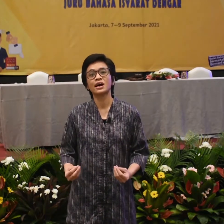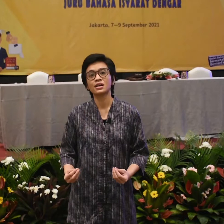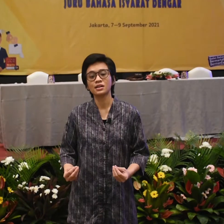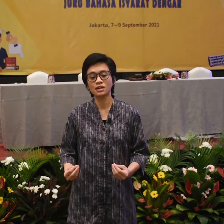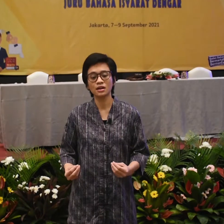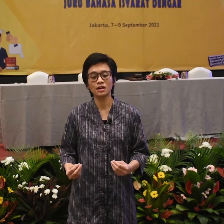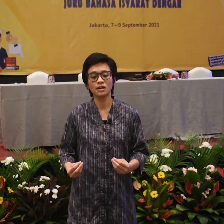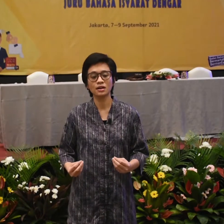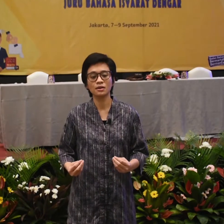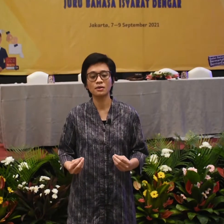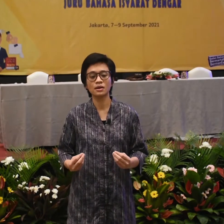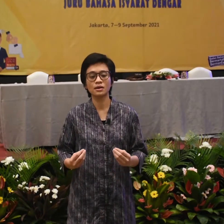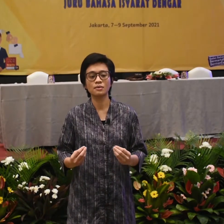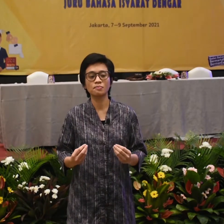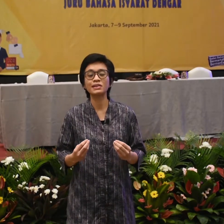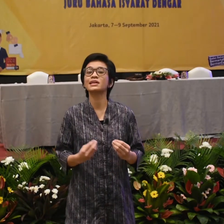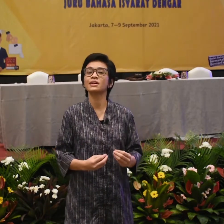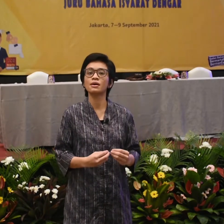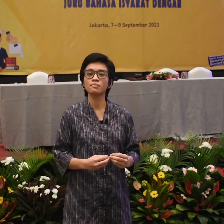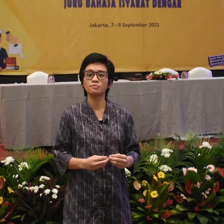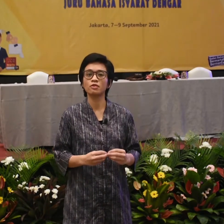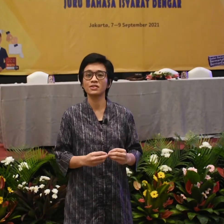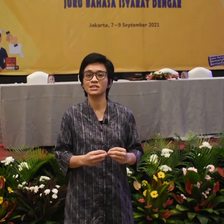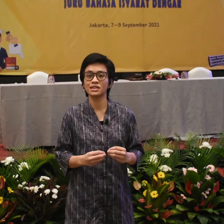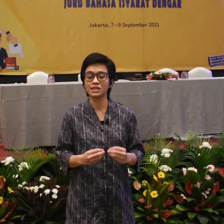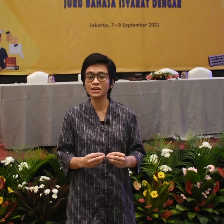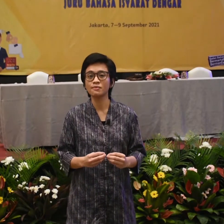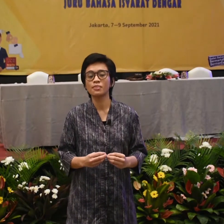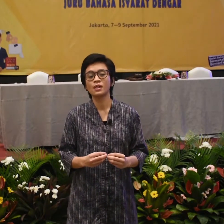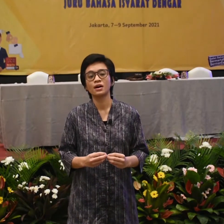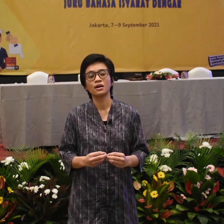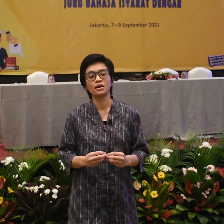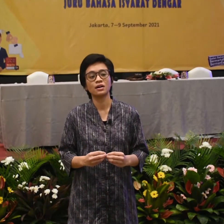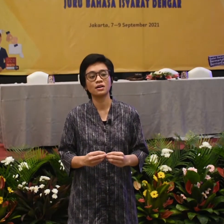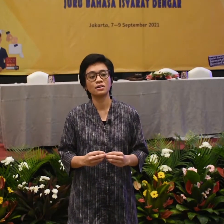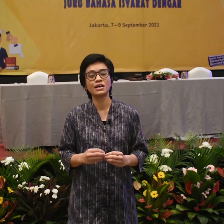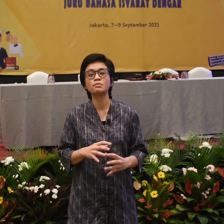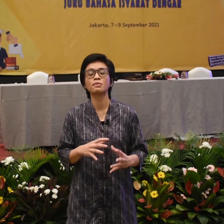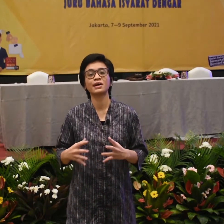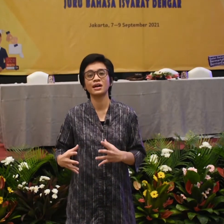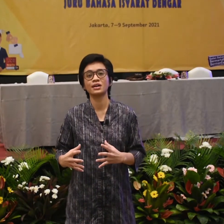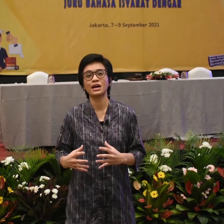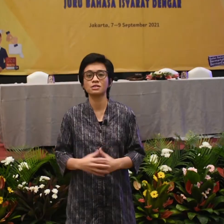menyadari pentingnya profesi ini dari berbagai aspek.